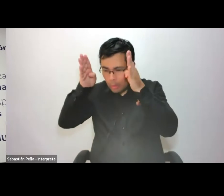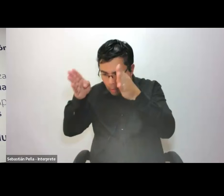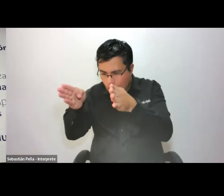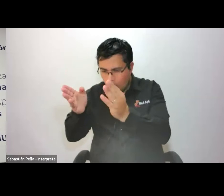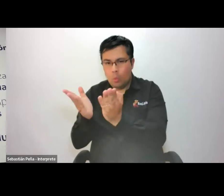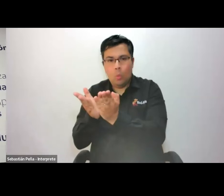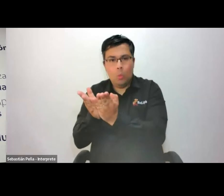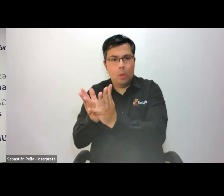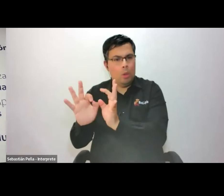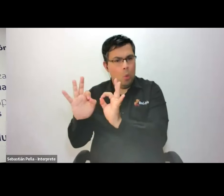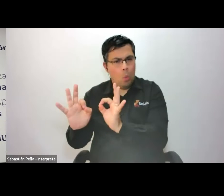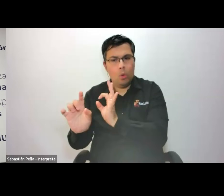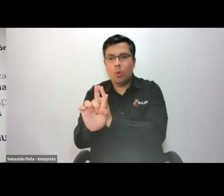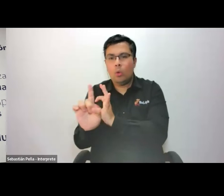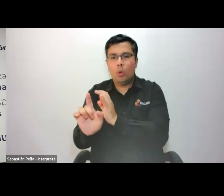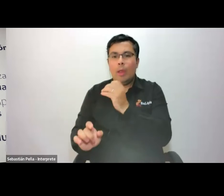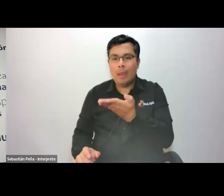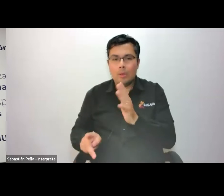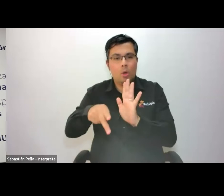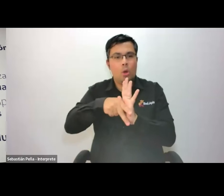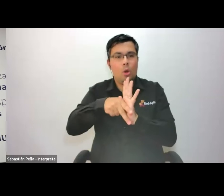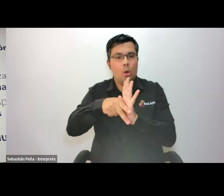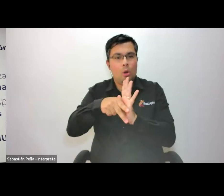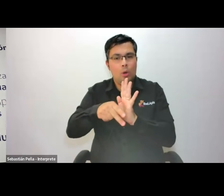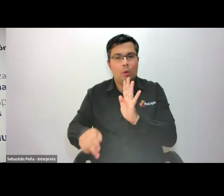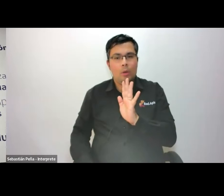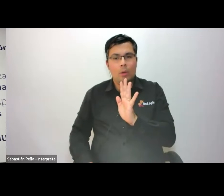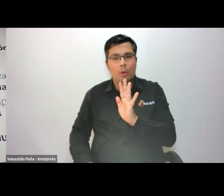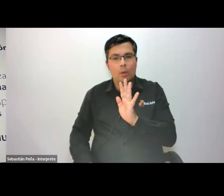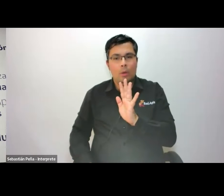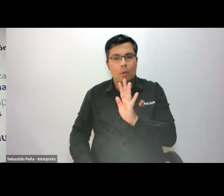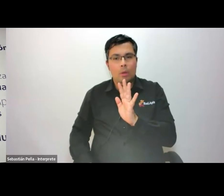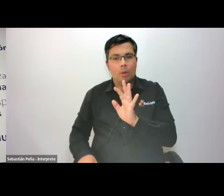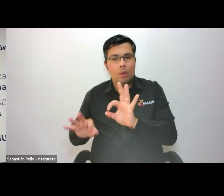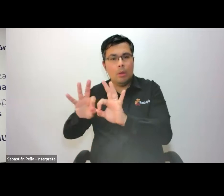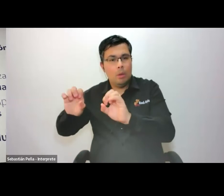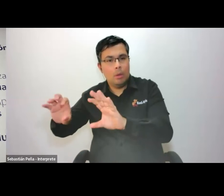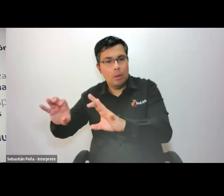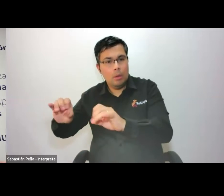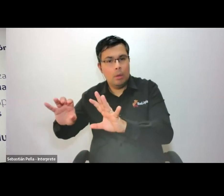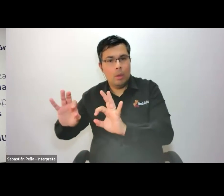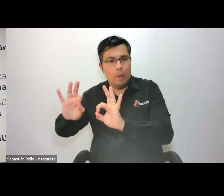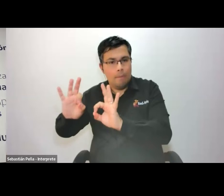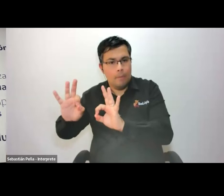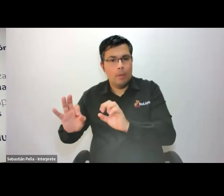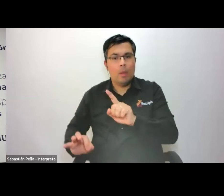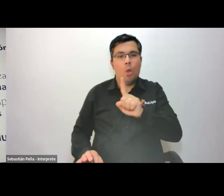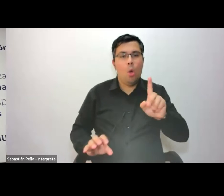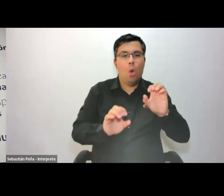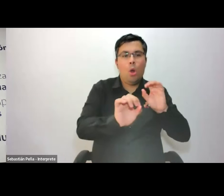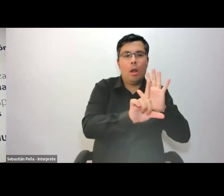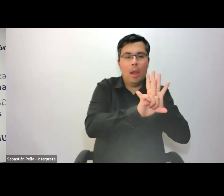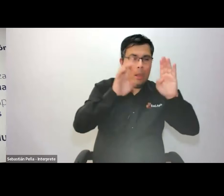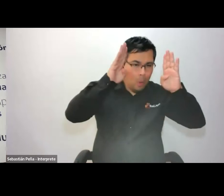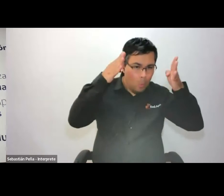lo hace la normativa educacional vigente y tampoco lo hace la ley de autismo. No, no establece la figura de